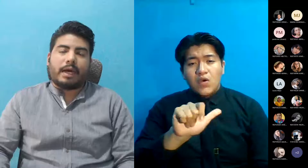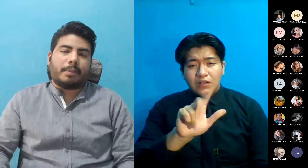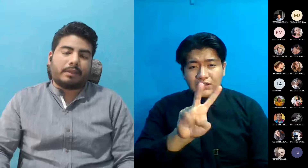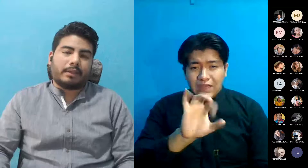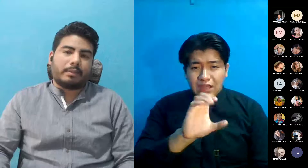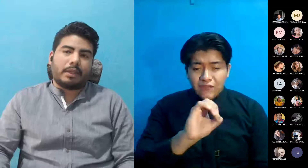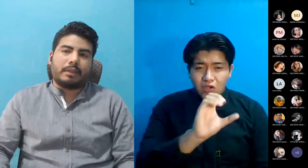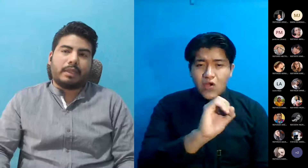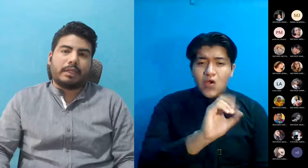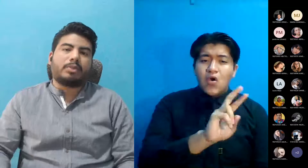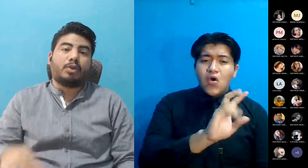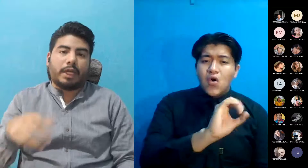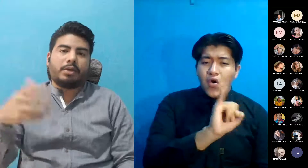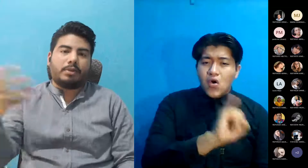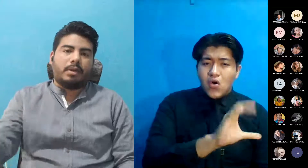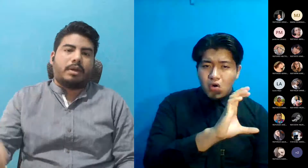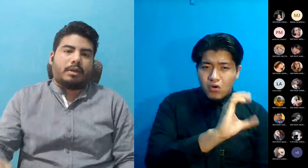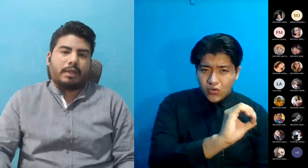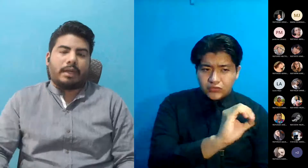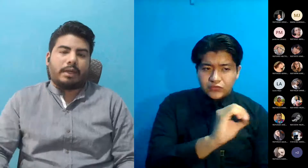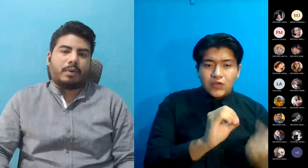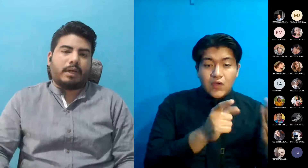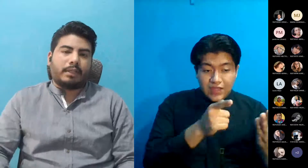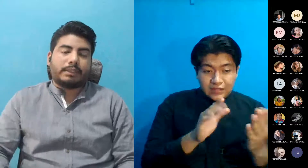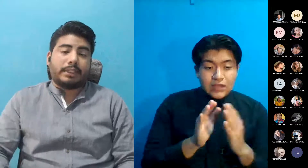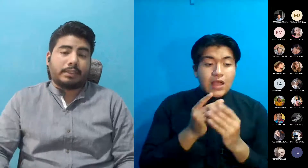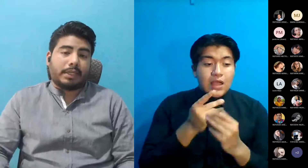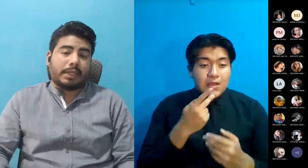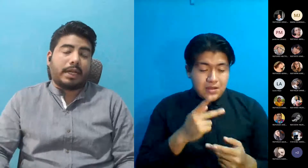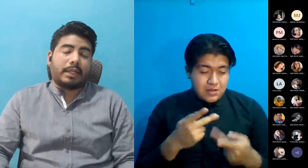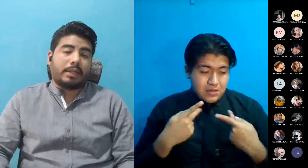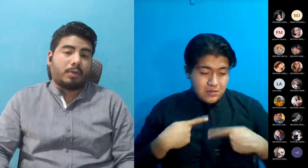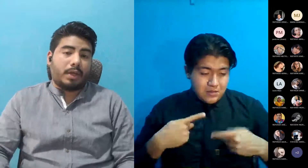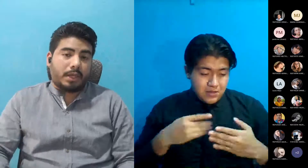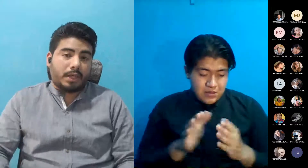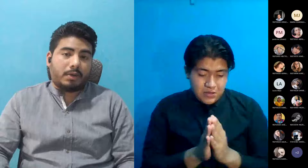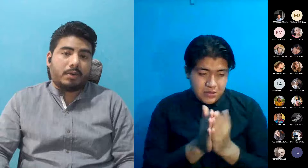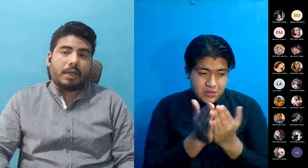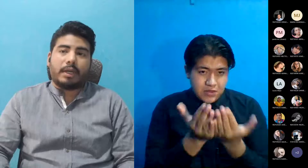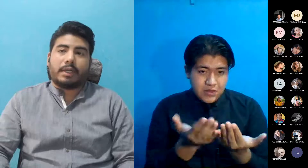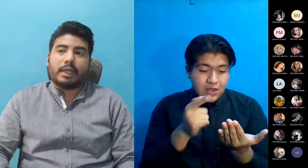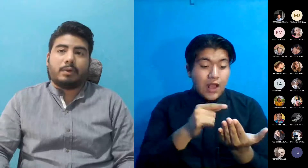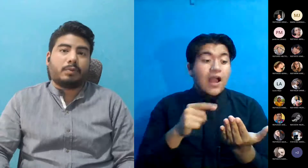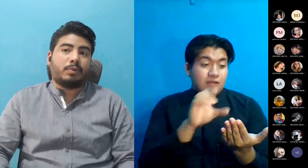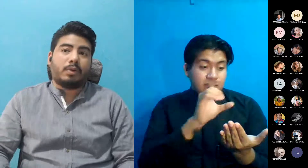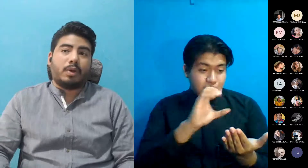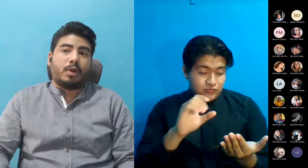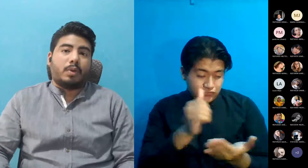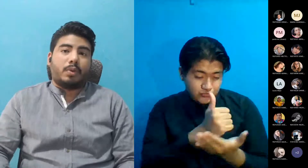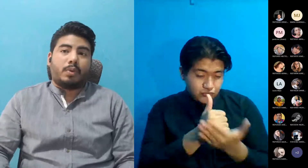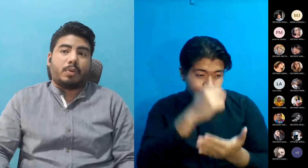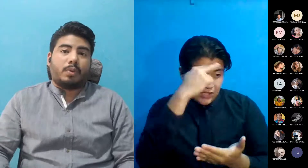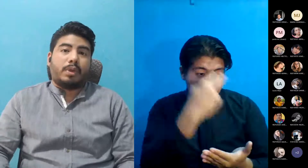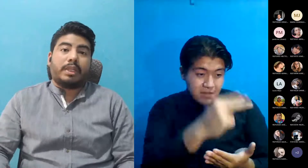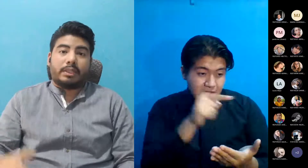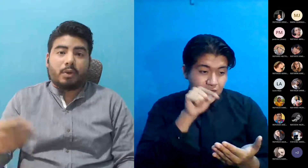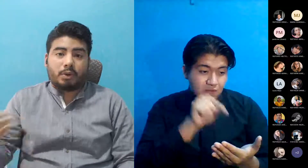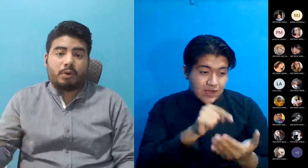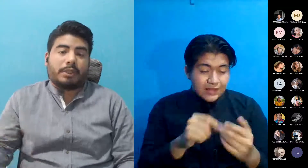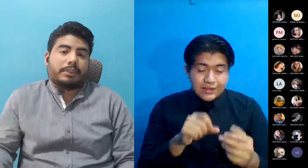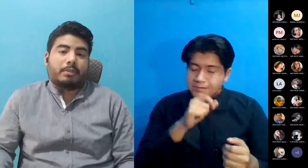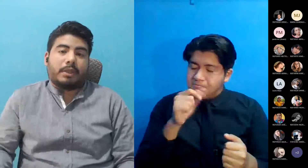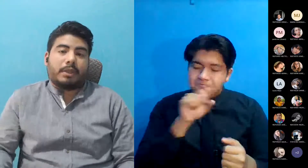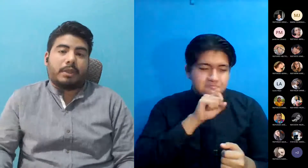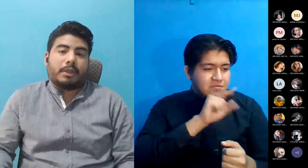extrajo a partir también del diccionario de la lengua de señas mexicana de la Ciudad de México, en el que un